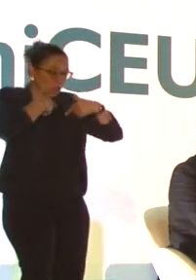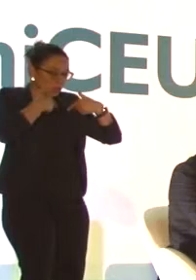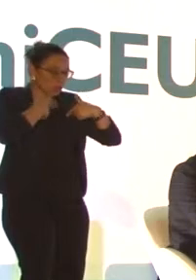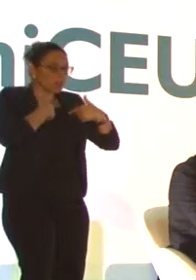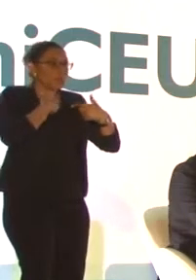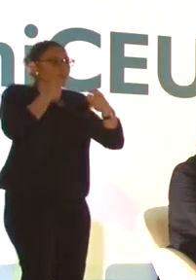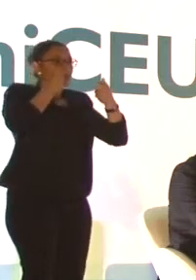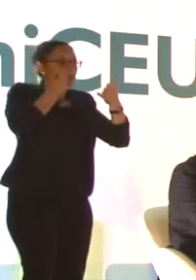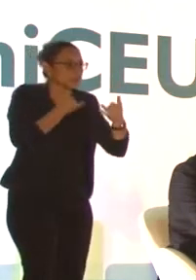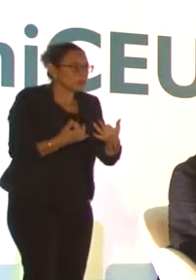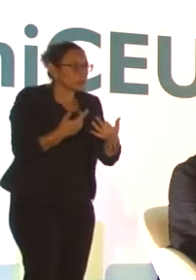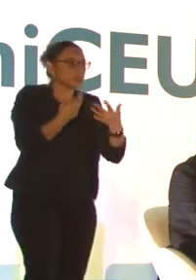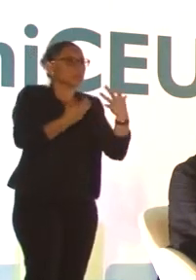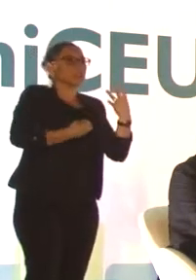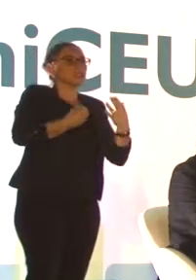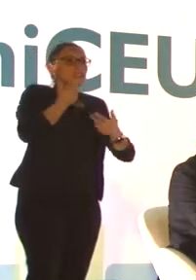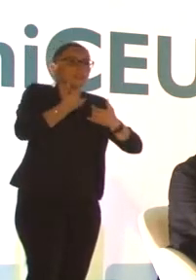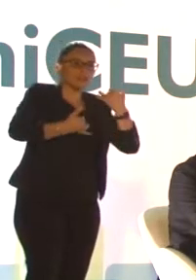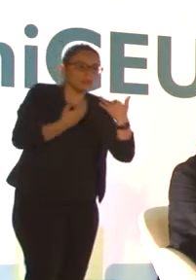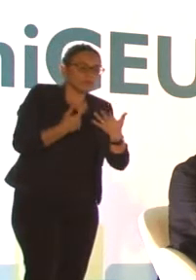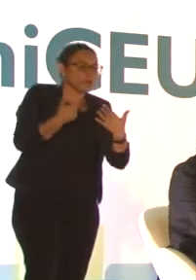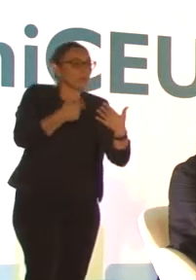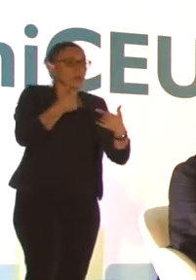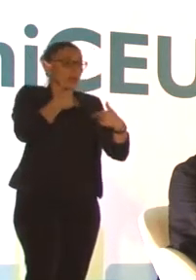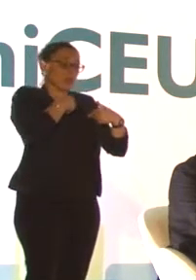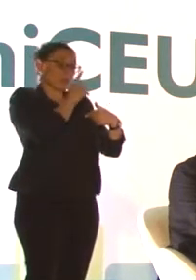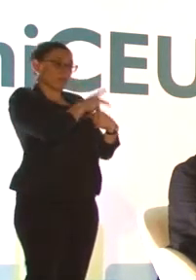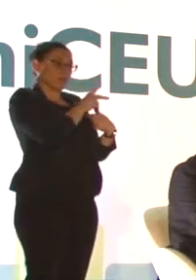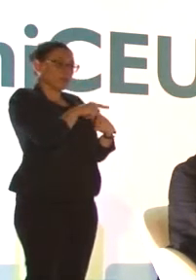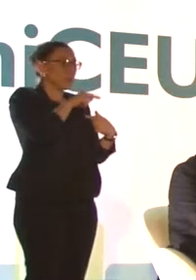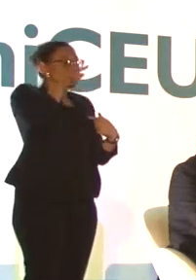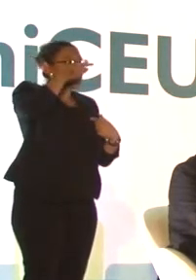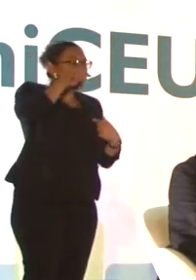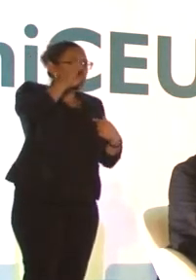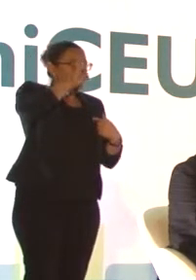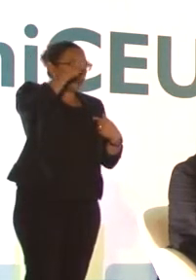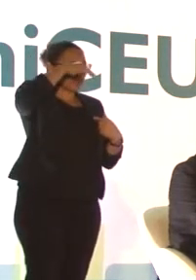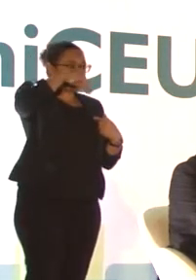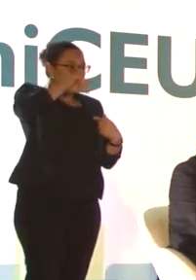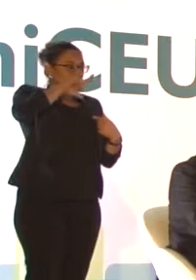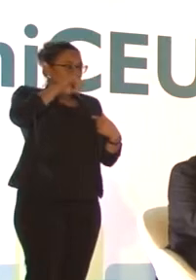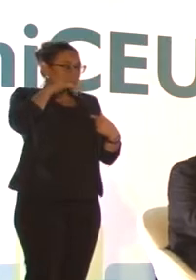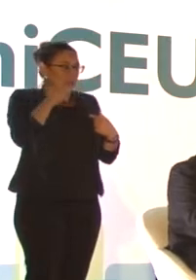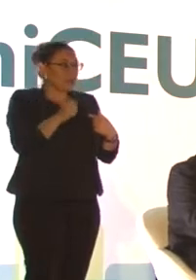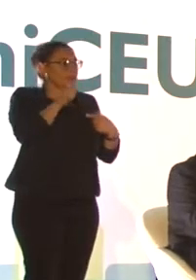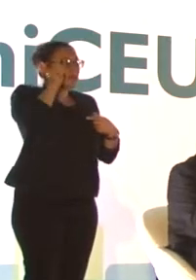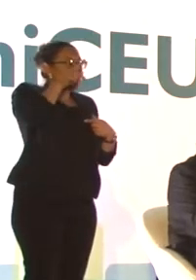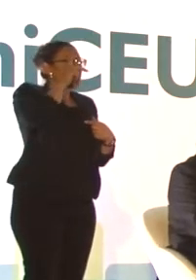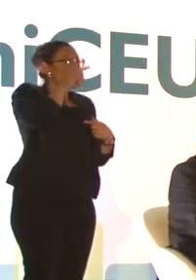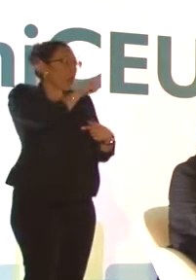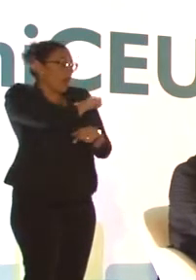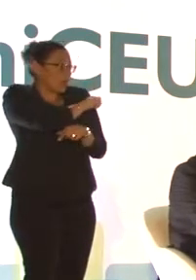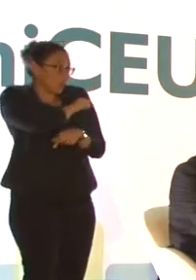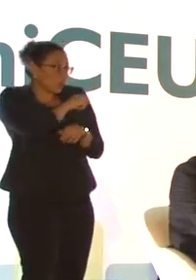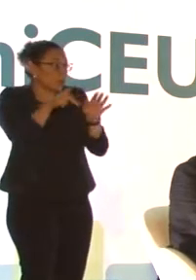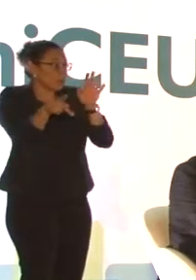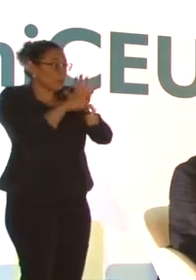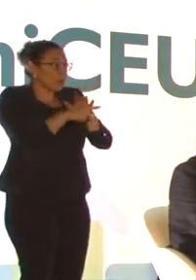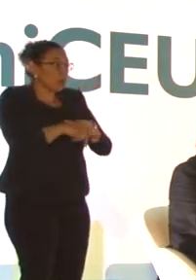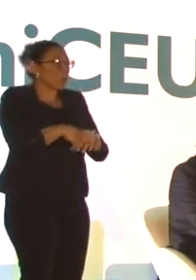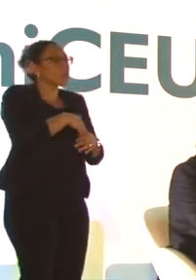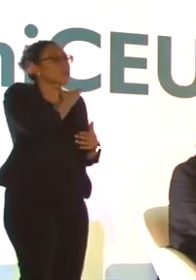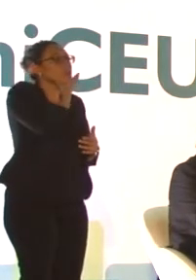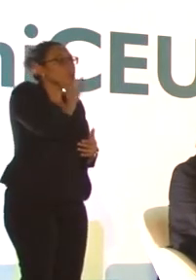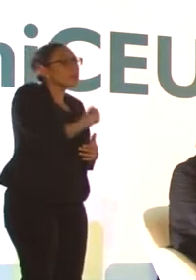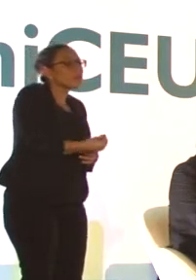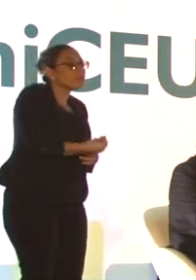Freire, a Emília está na rede há muitos anos, ela foi aluna do Paulo Freire, ela diz que o Paulo Freire, que é um dos maiores educadores que nós